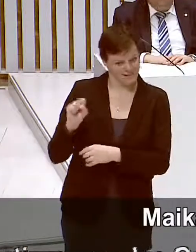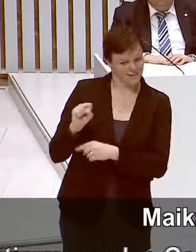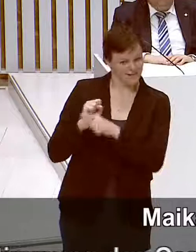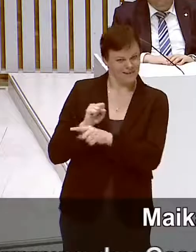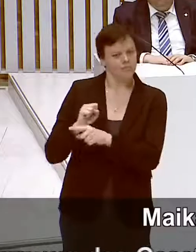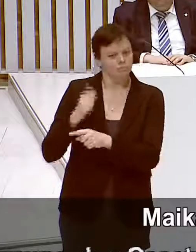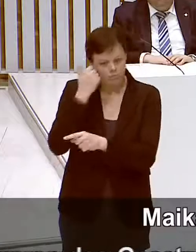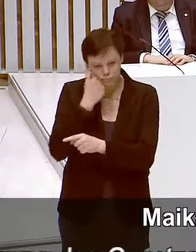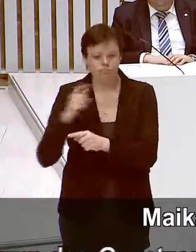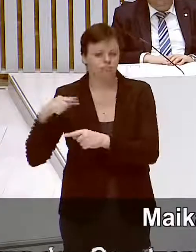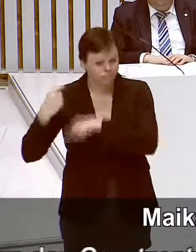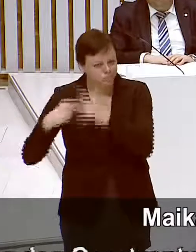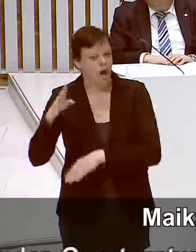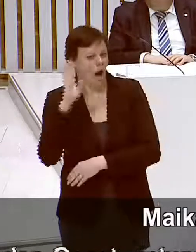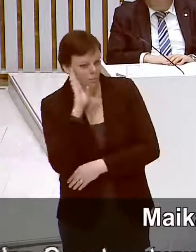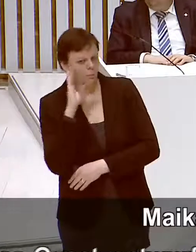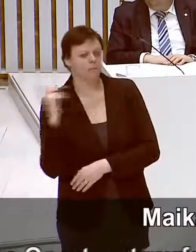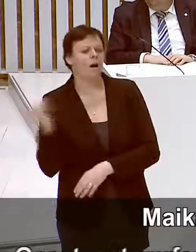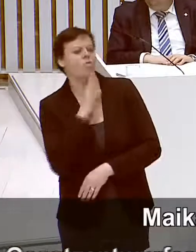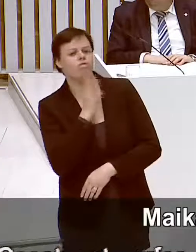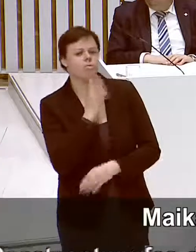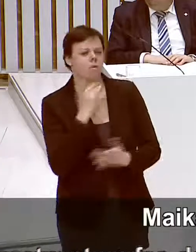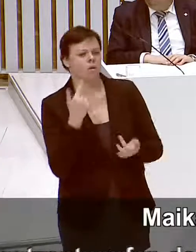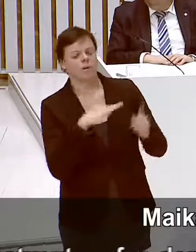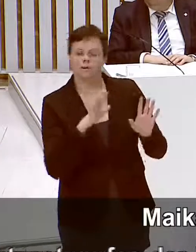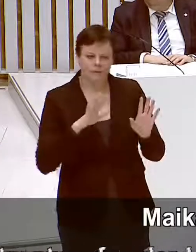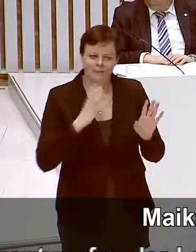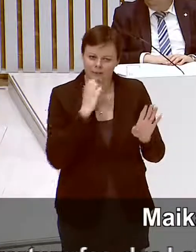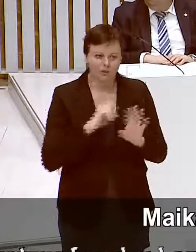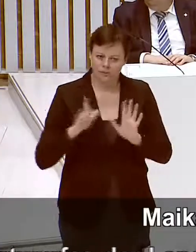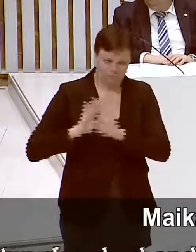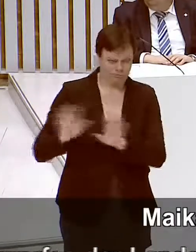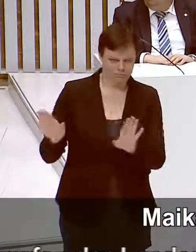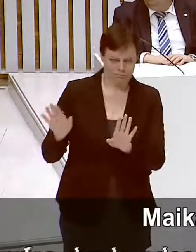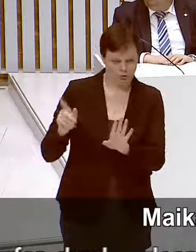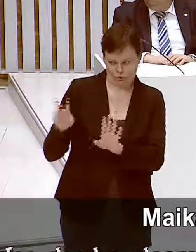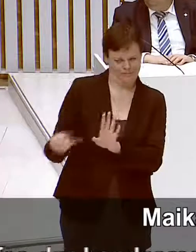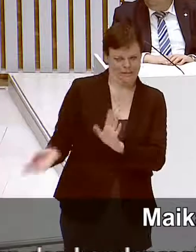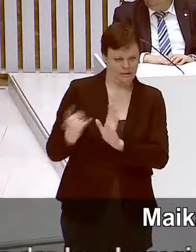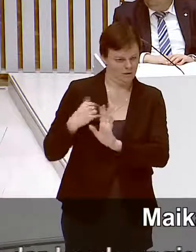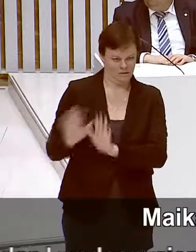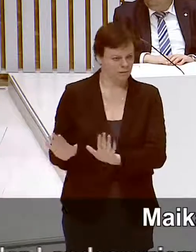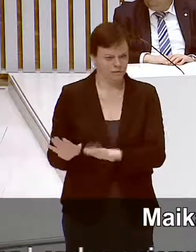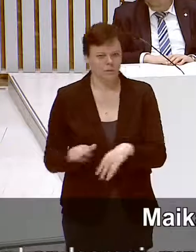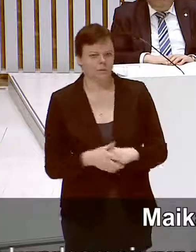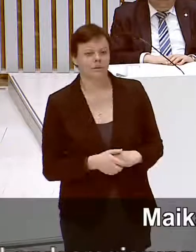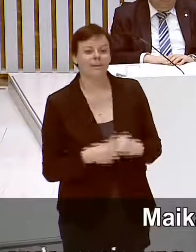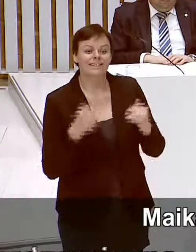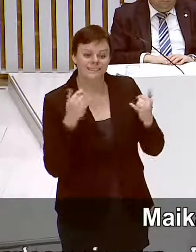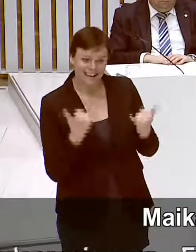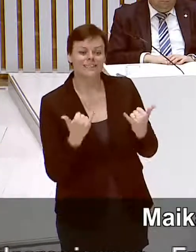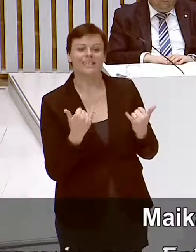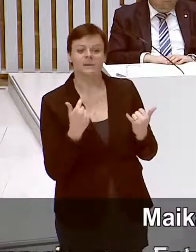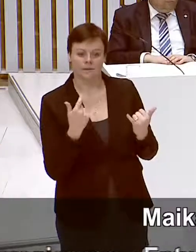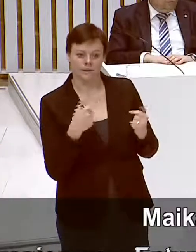Anhörungen auch nicht als Farce bezeichnen. Hier passen wir das Gesetz an, weil wir dazu